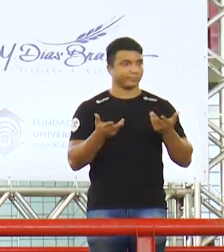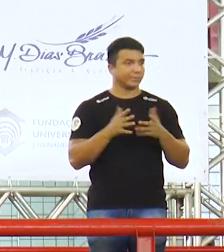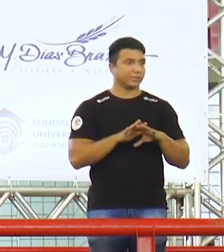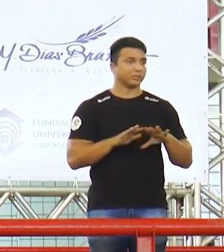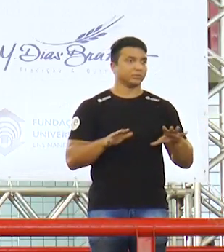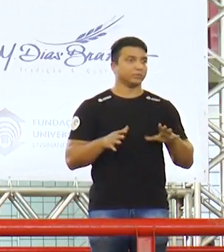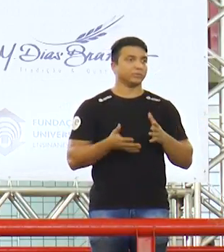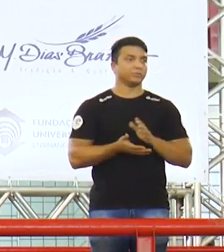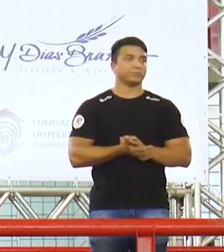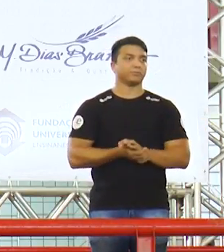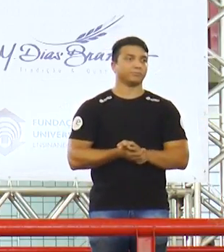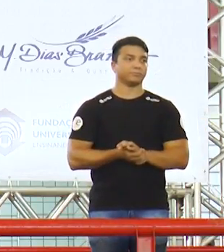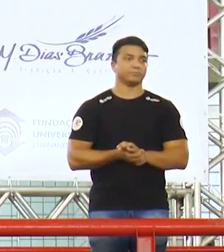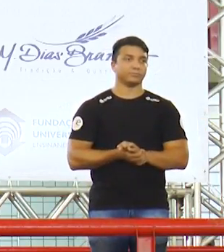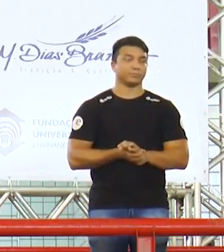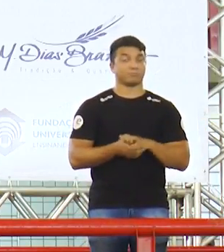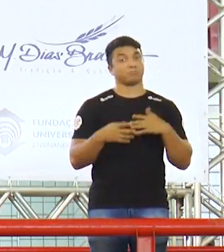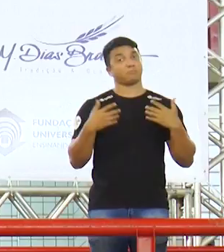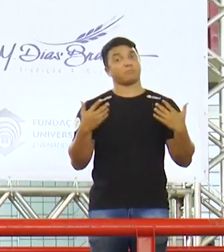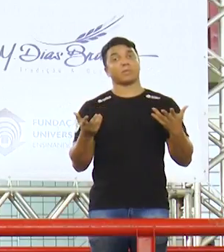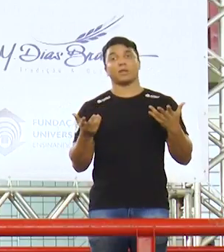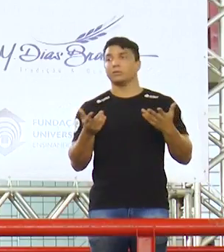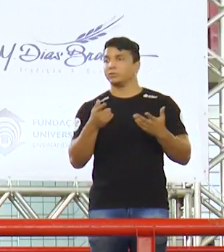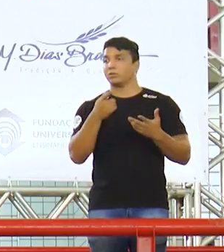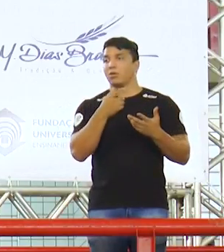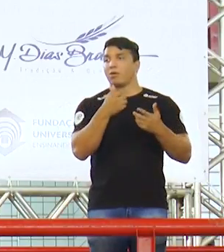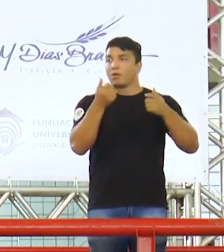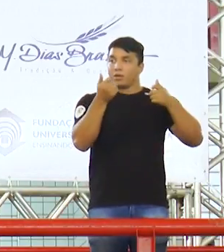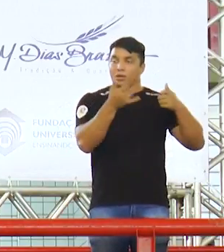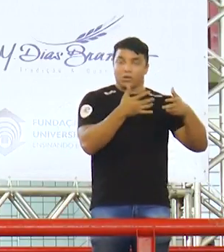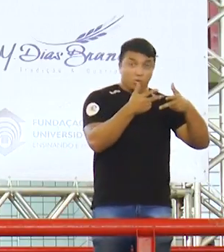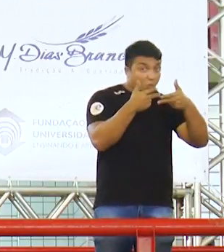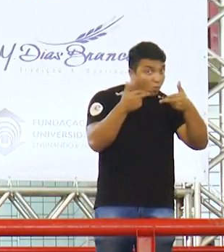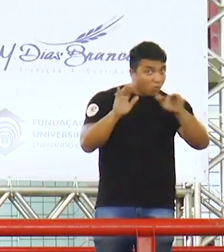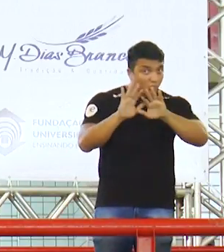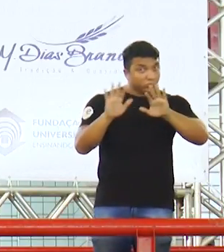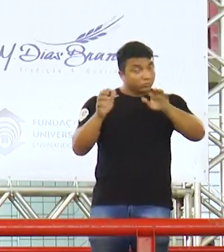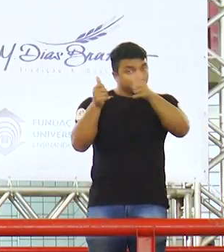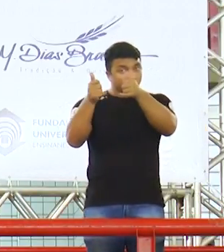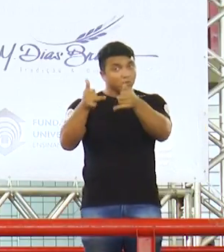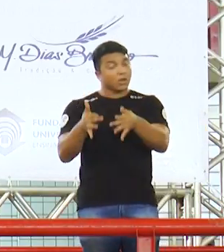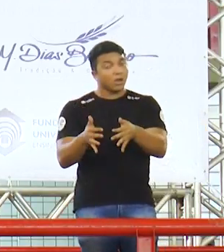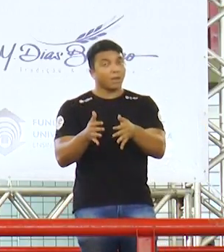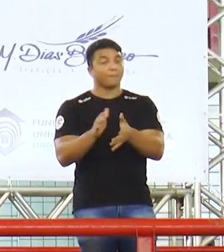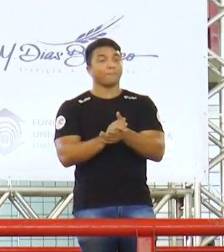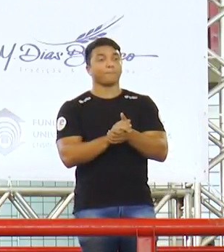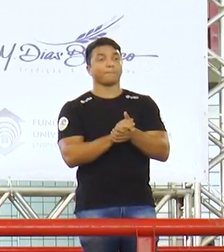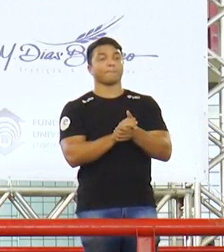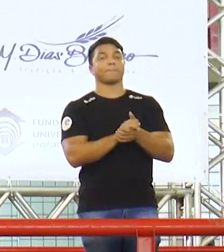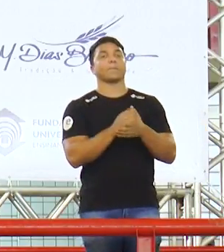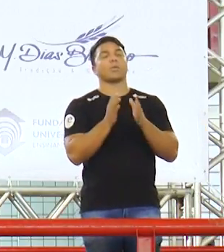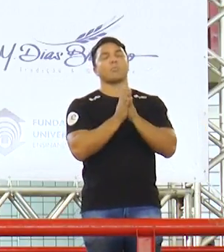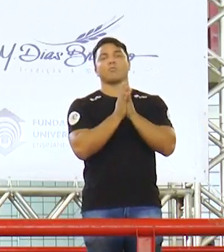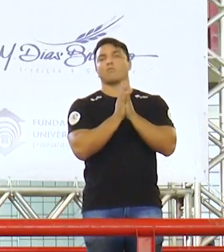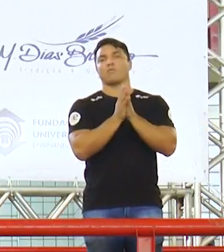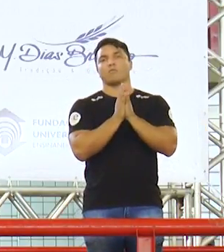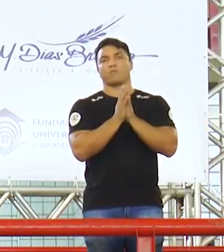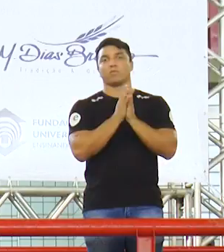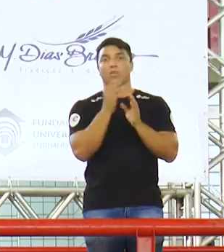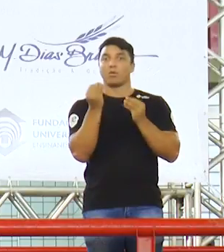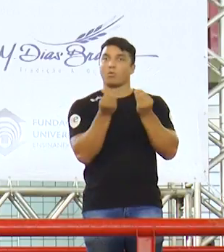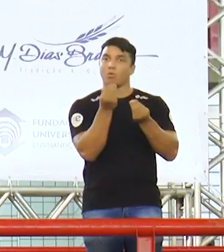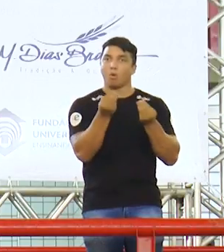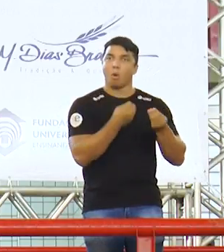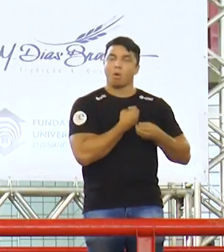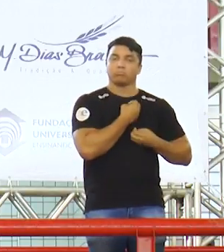assim? Agora, ó, deixa eu só dizer uma coisa para você. Por favor, a sua forma